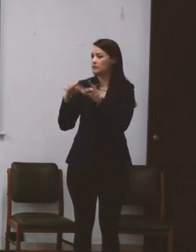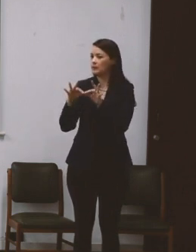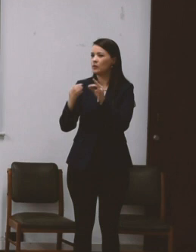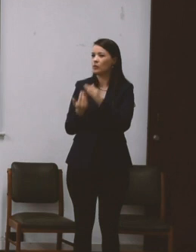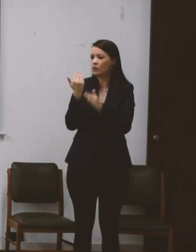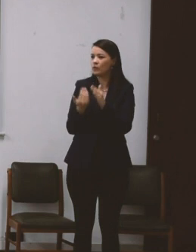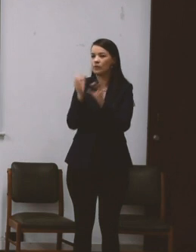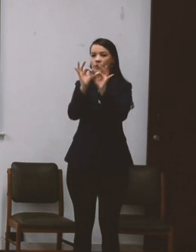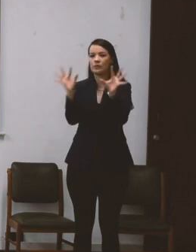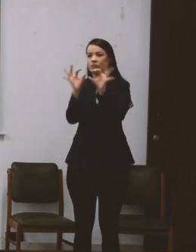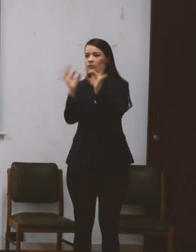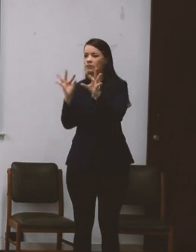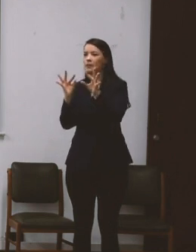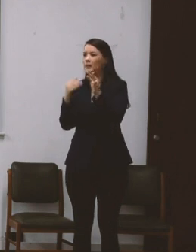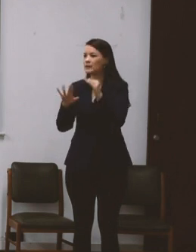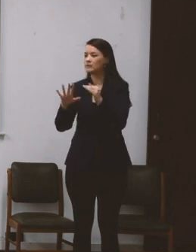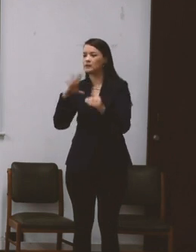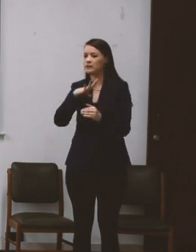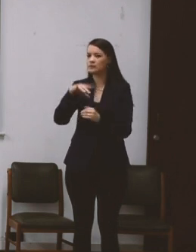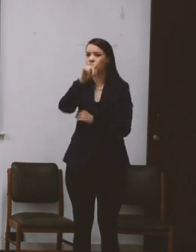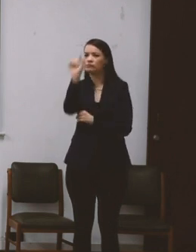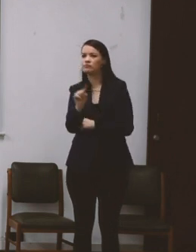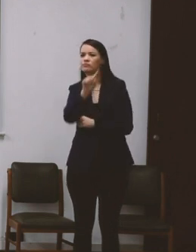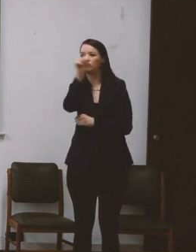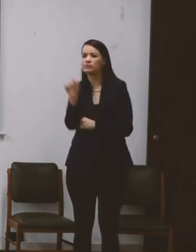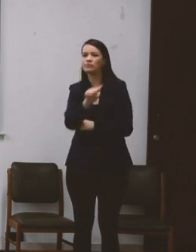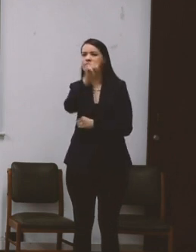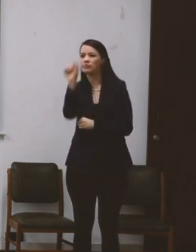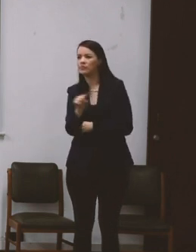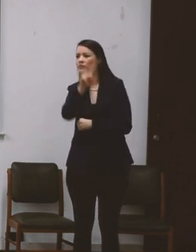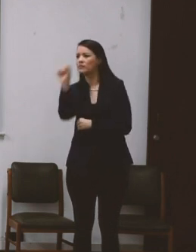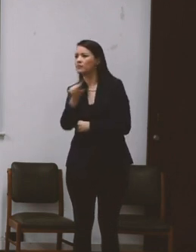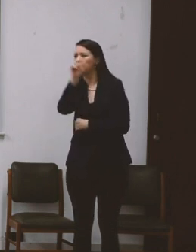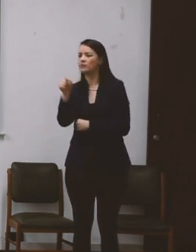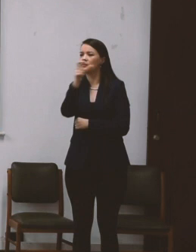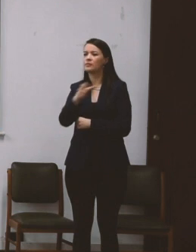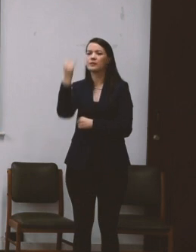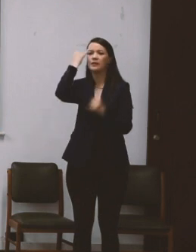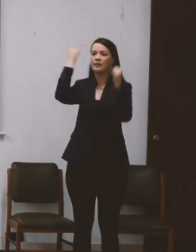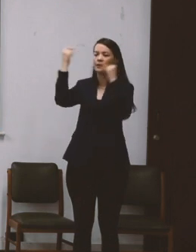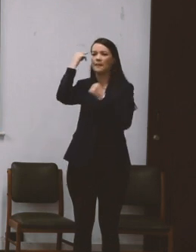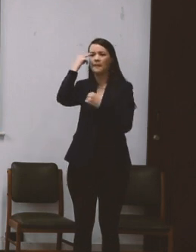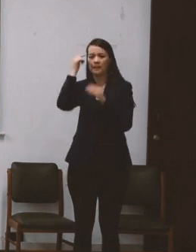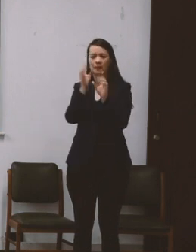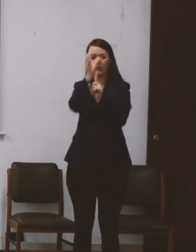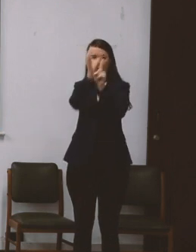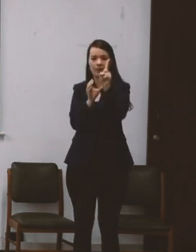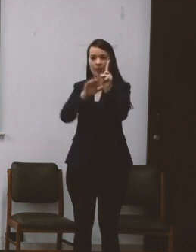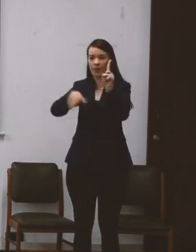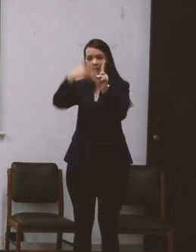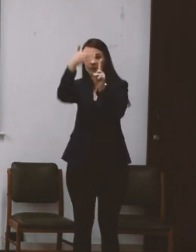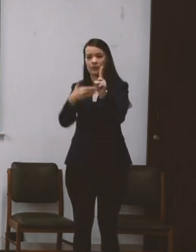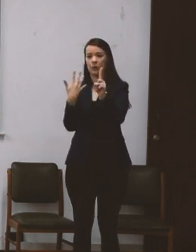múltiples oportunidades para interrogar a las expectativas hegemónicas que fabrican la falsa idea de que los cuerpos sin